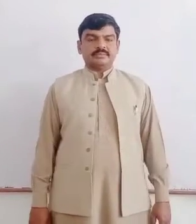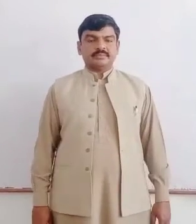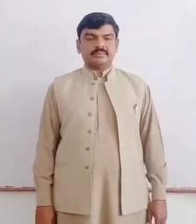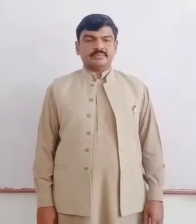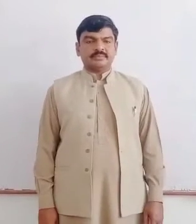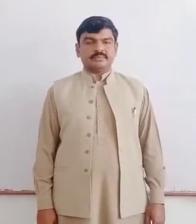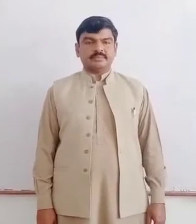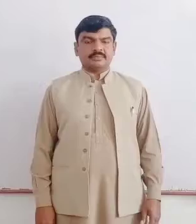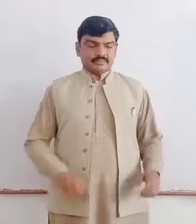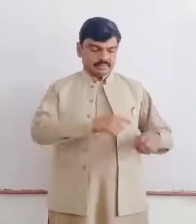हल होना,